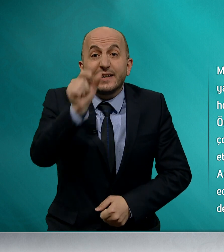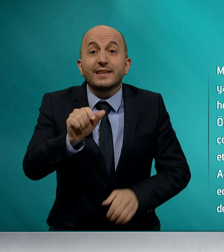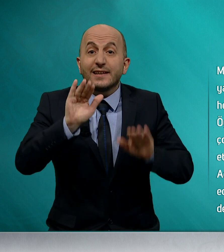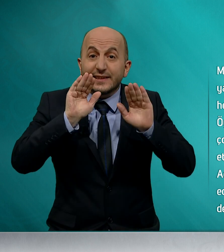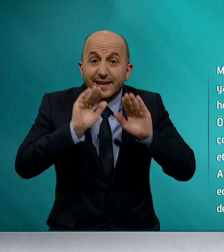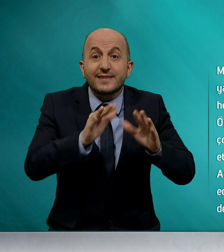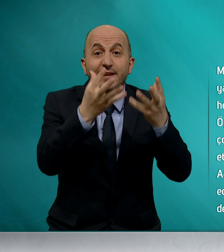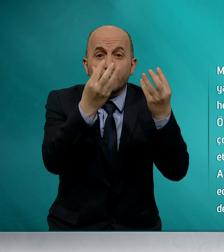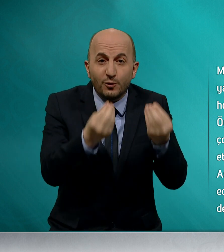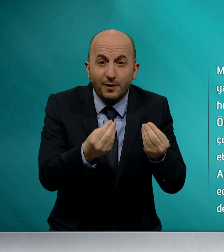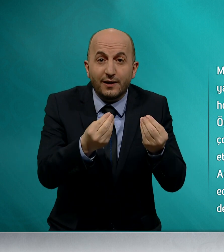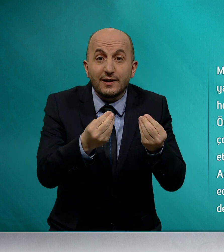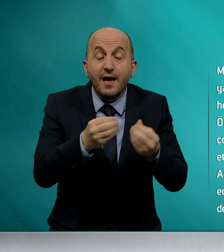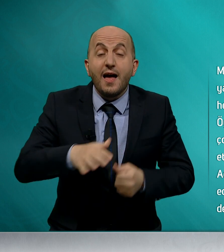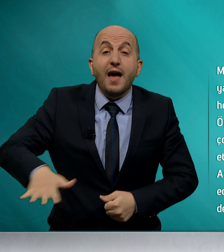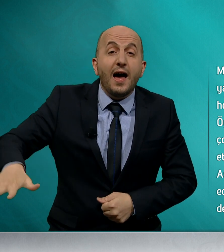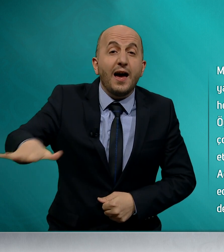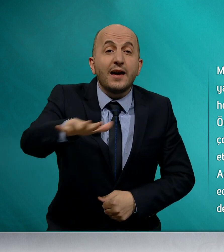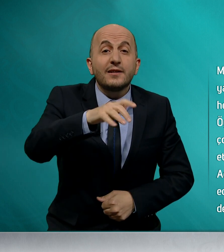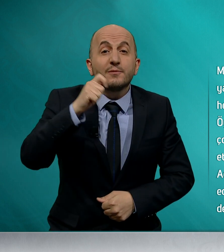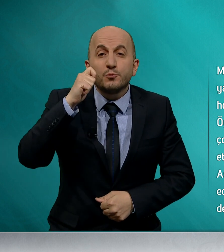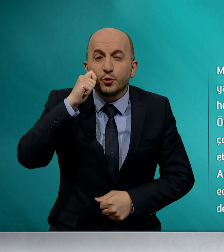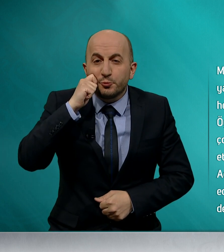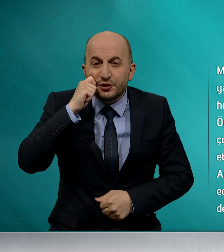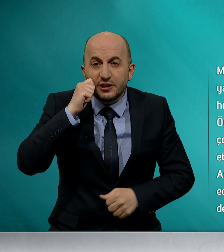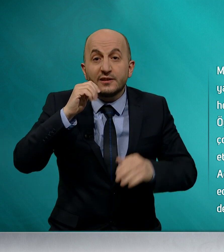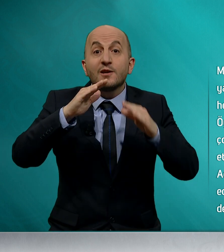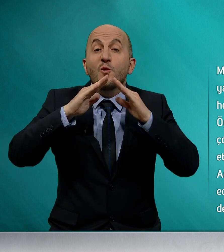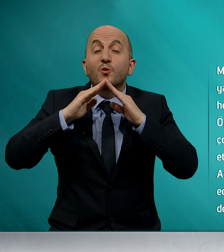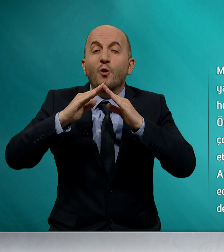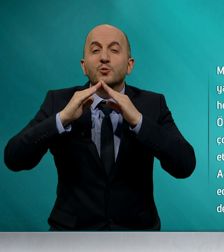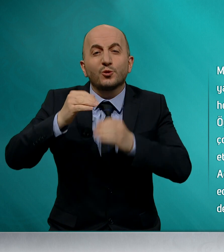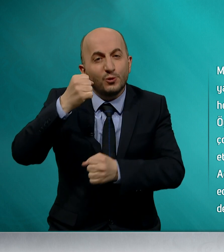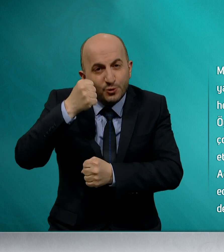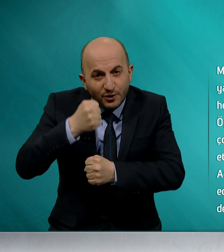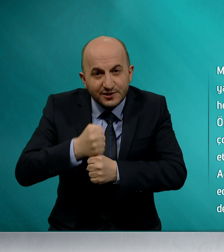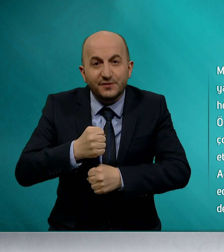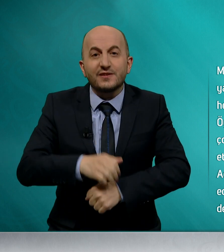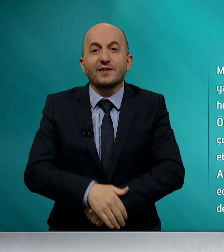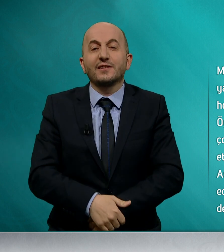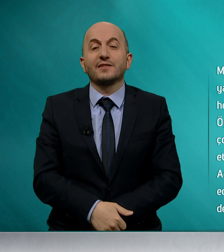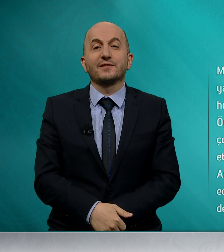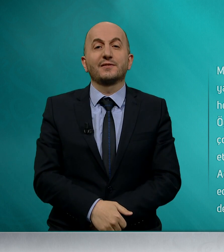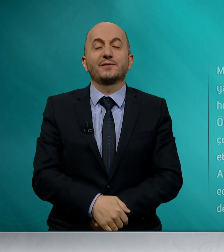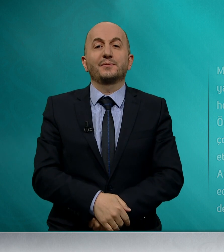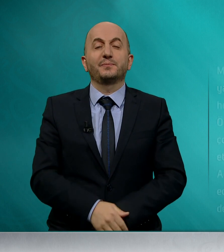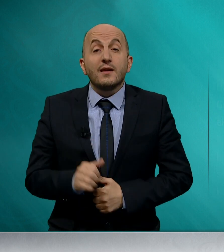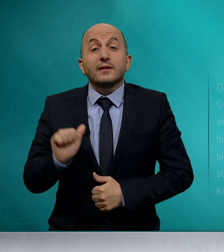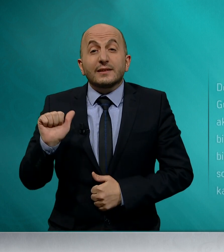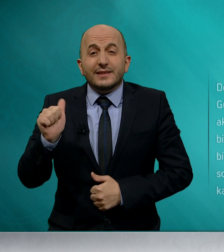fertlerine destek olmak, her müminin komşuluk vazifesidir.